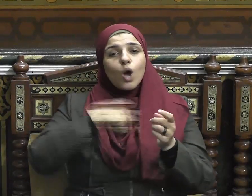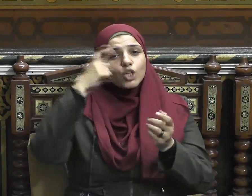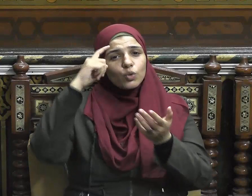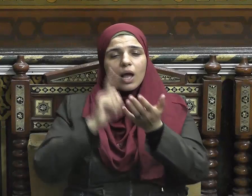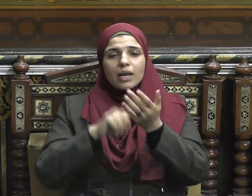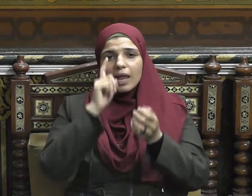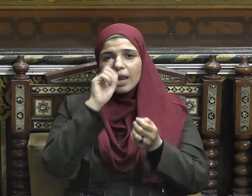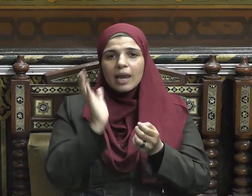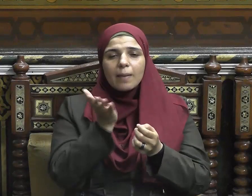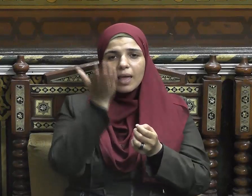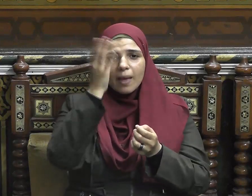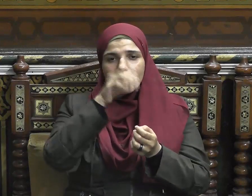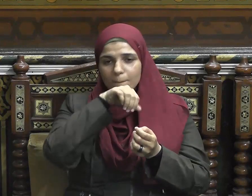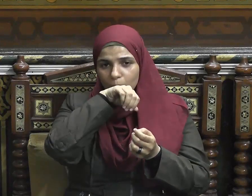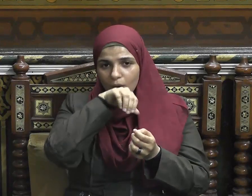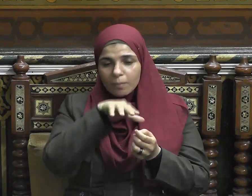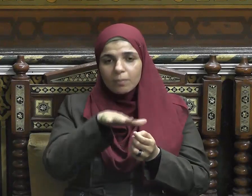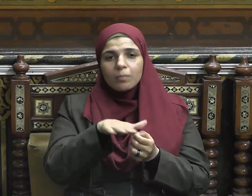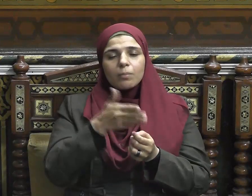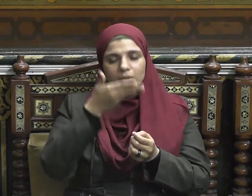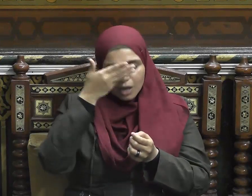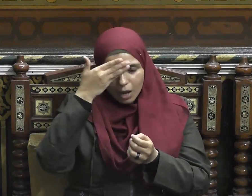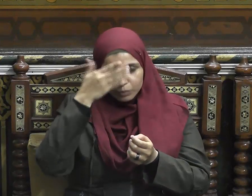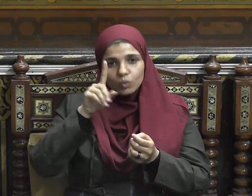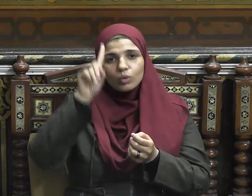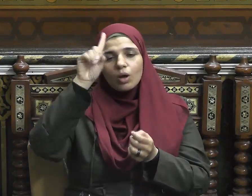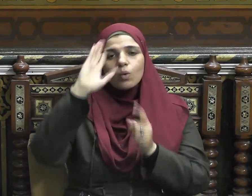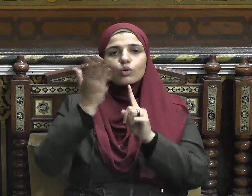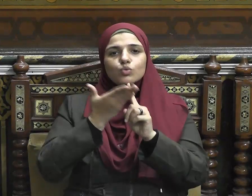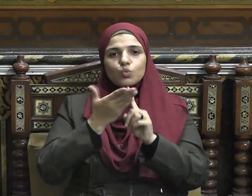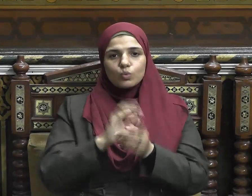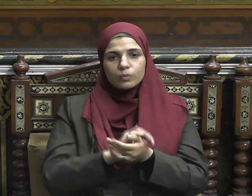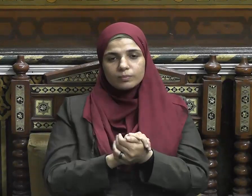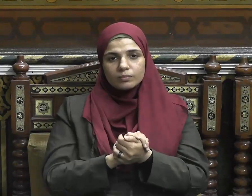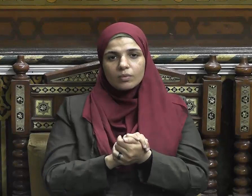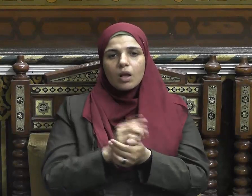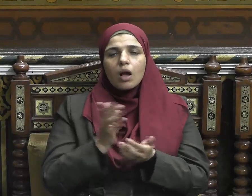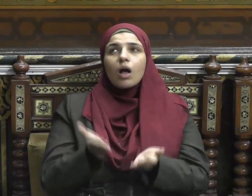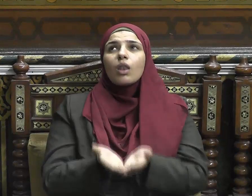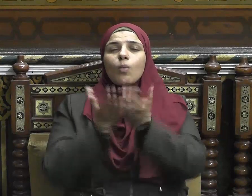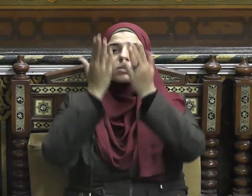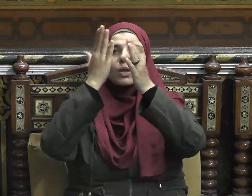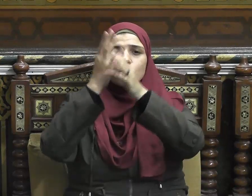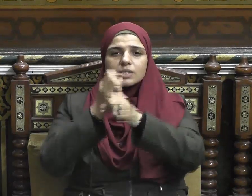ونبينا محمداً عبده ورسوله اللهم صلي وسلم وبارك عليه